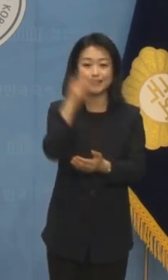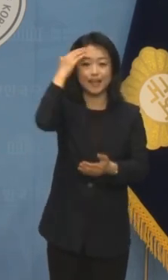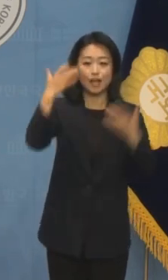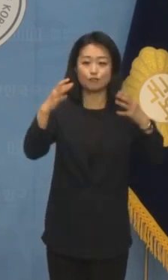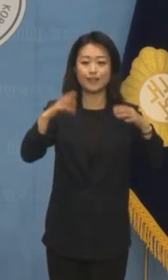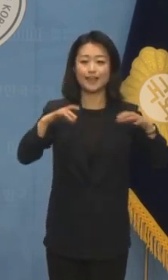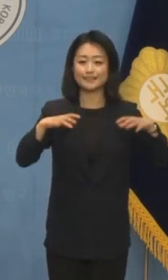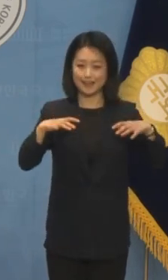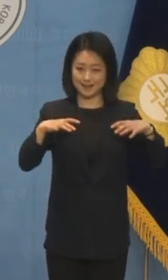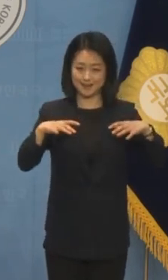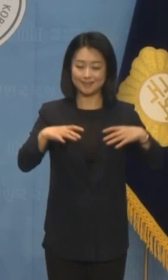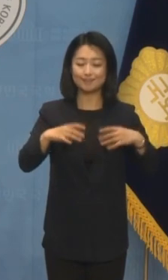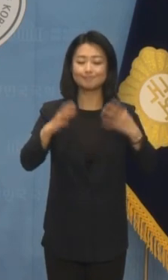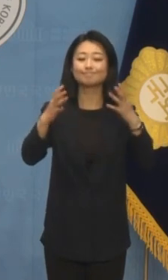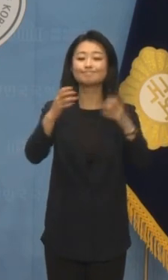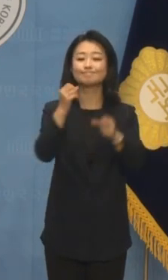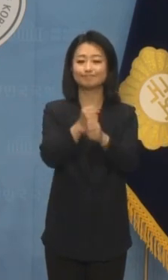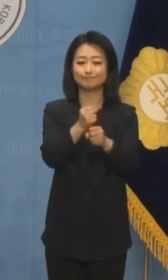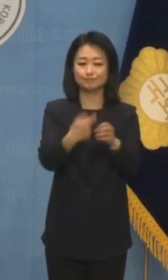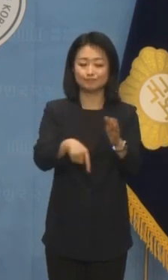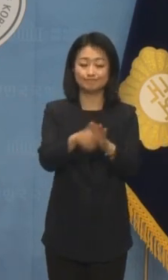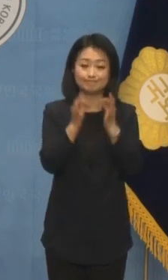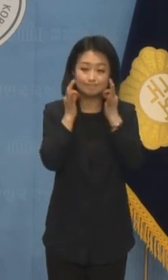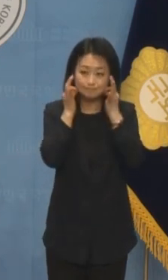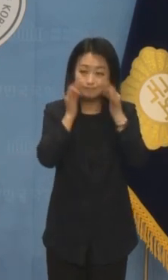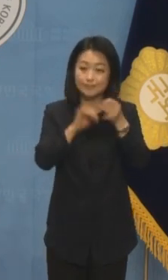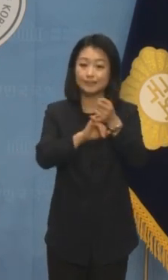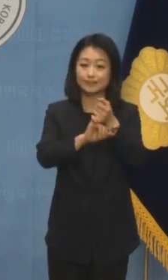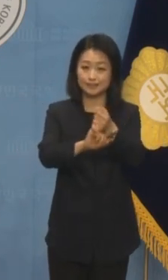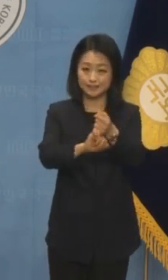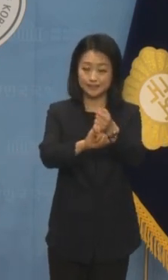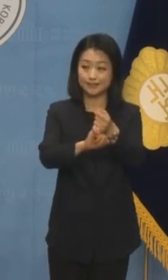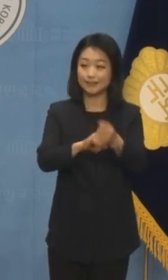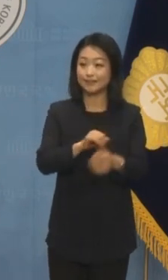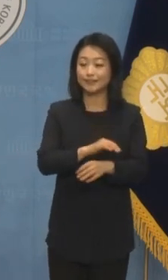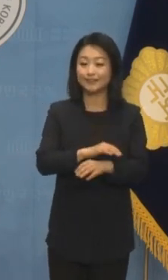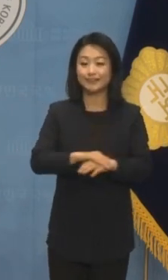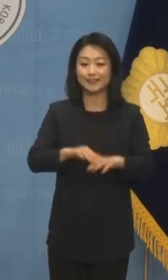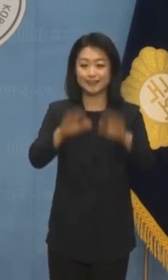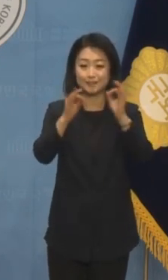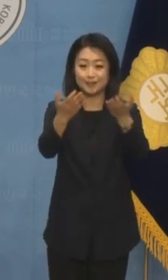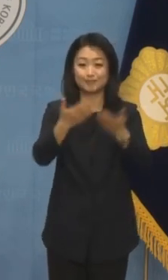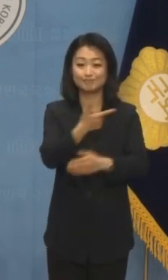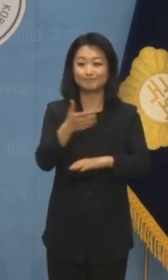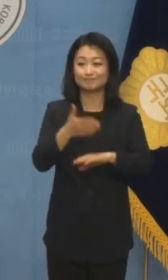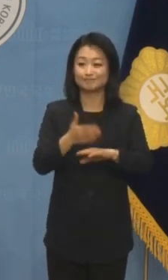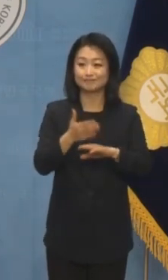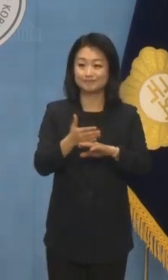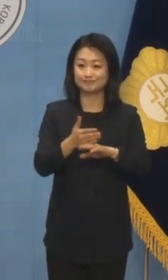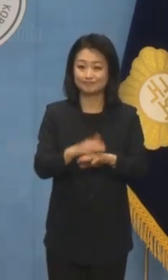대한민국을 만드는 소명을 다하겠습니다. 경청해 주셔서 감사합니다.